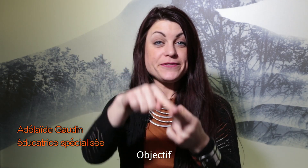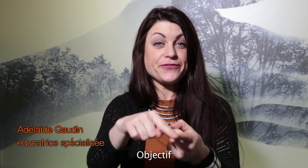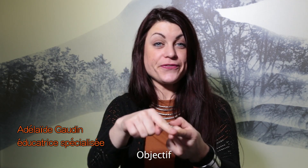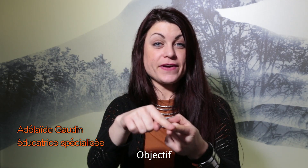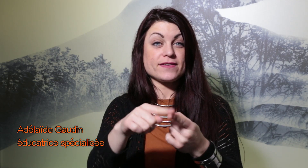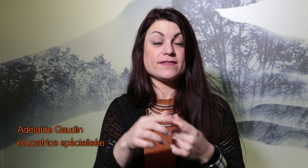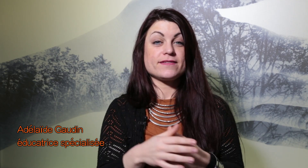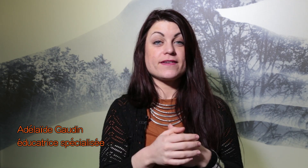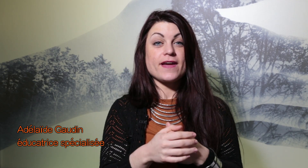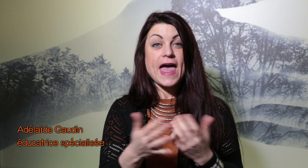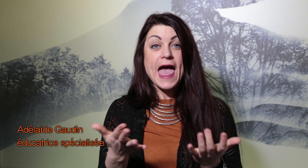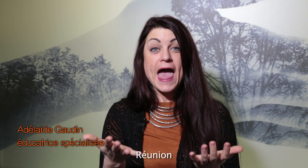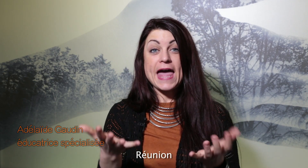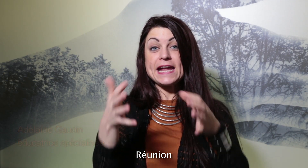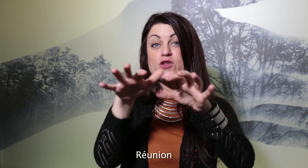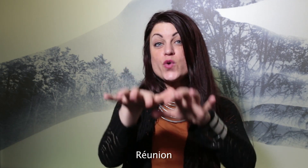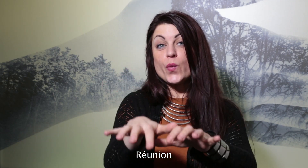Objectif Réunion